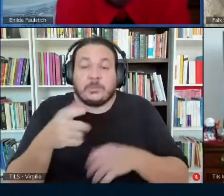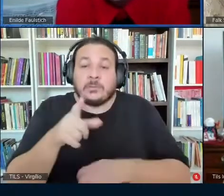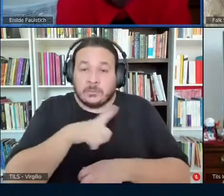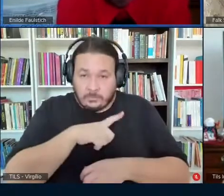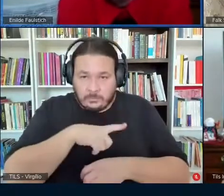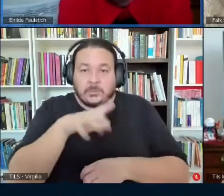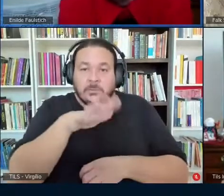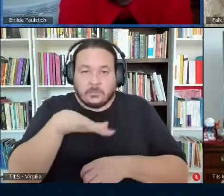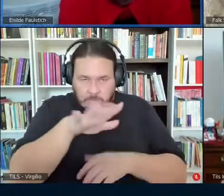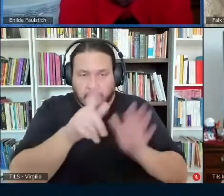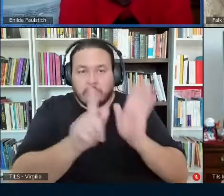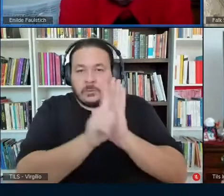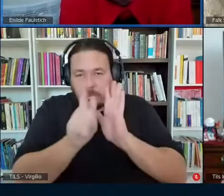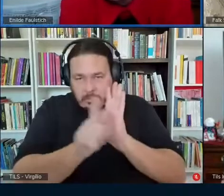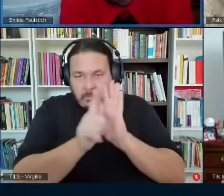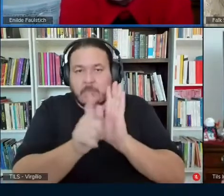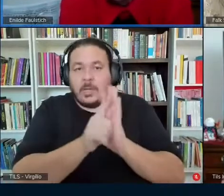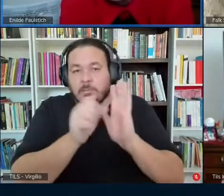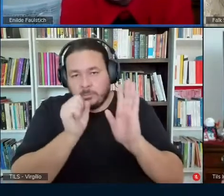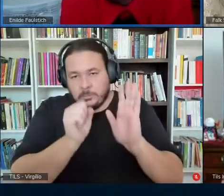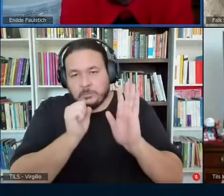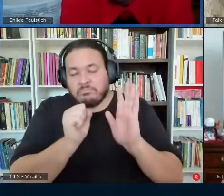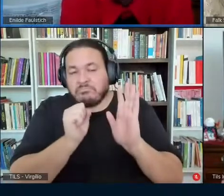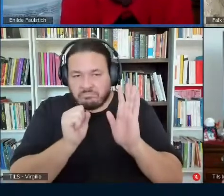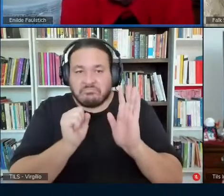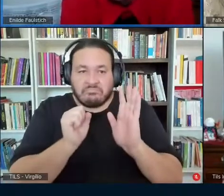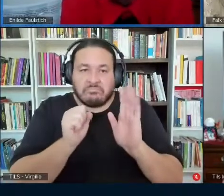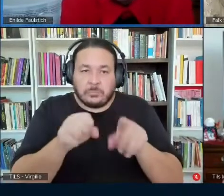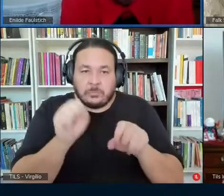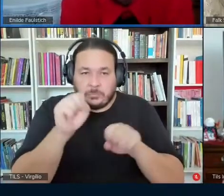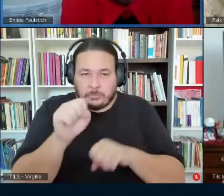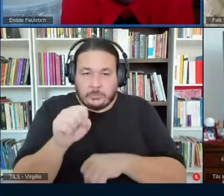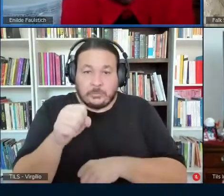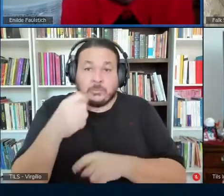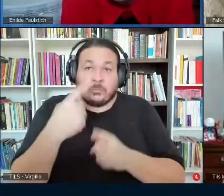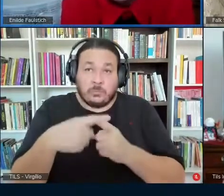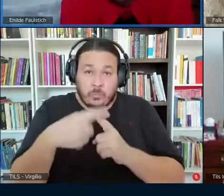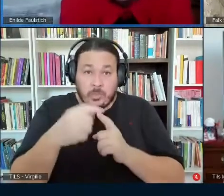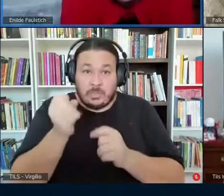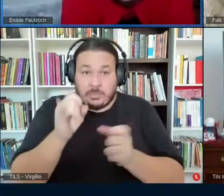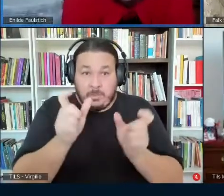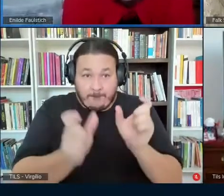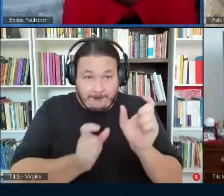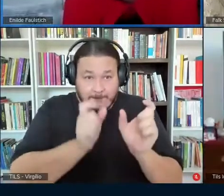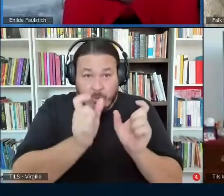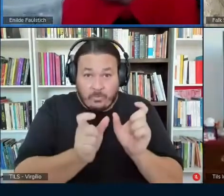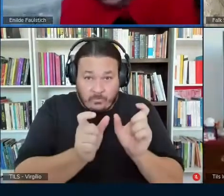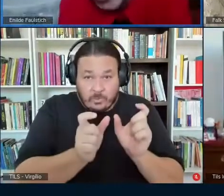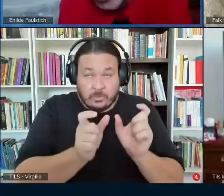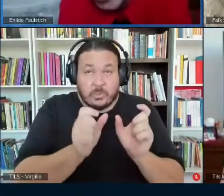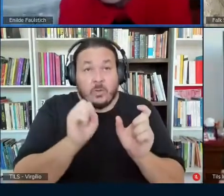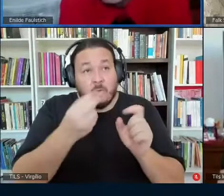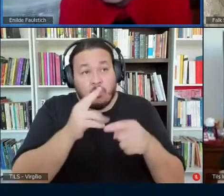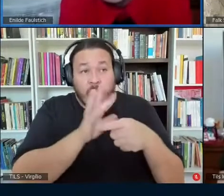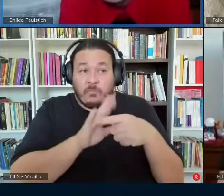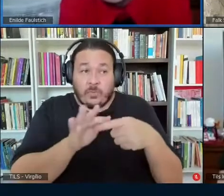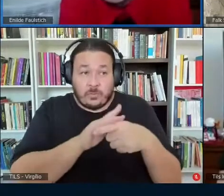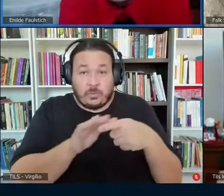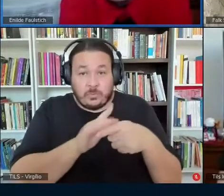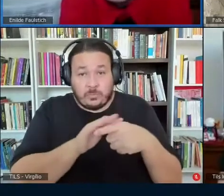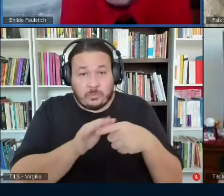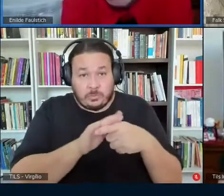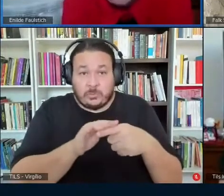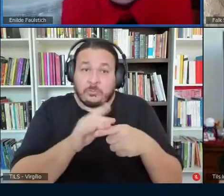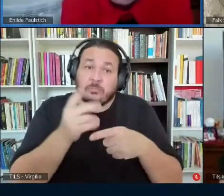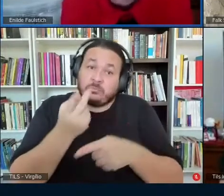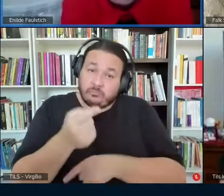meio, tá? Isso. Porque exatamente. A gramática, quando você trabalha, quando você pega a morfologia ou a fonologia, que